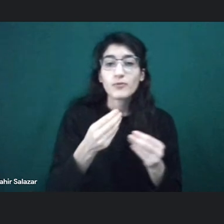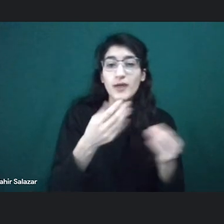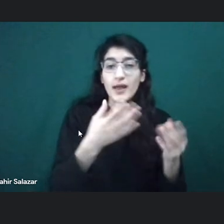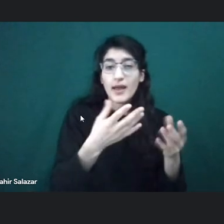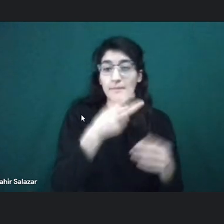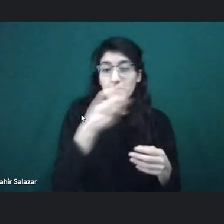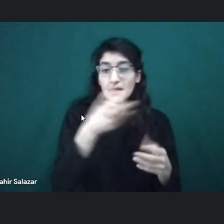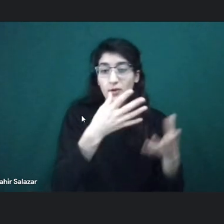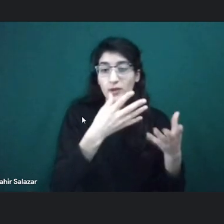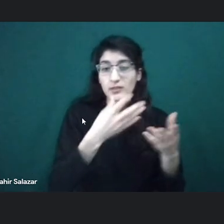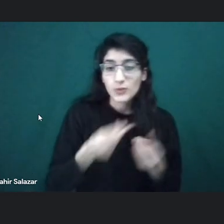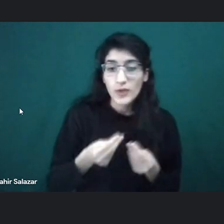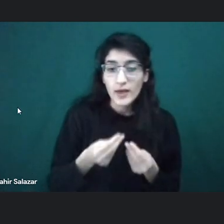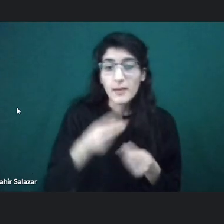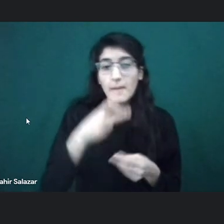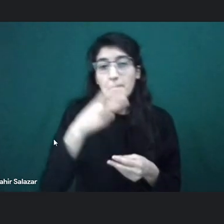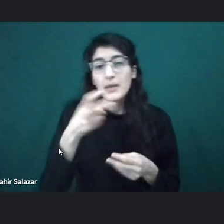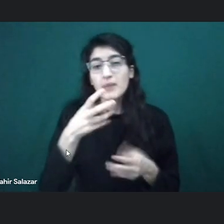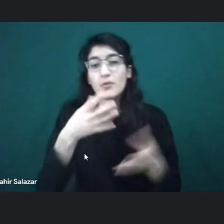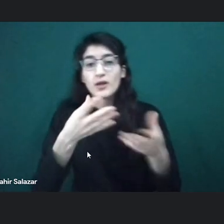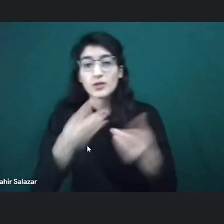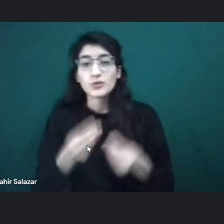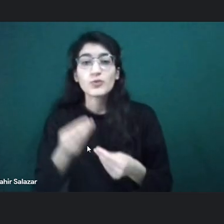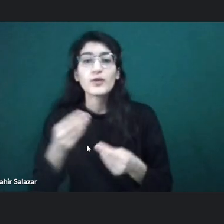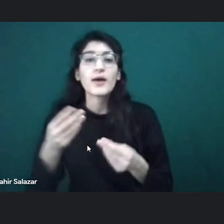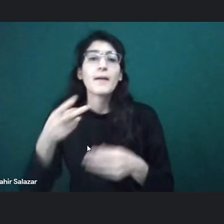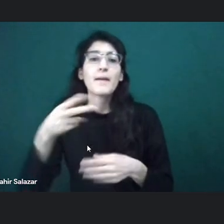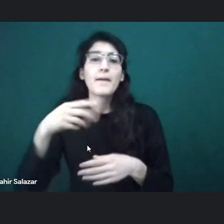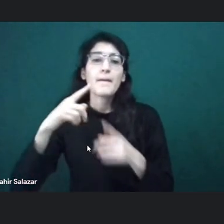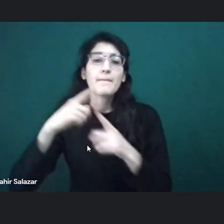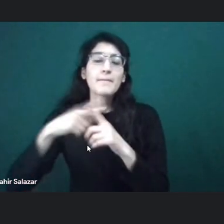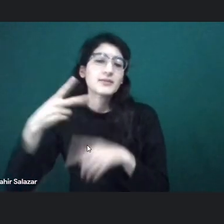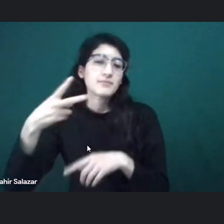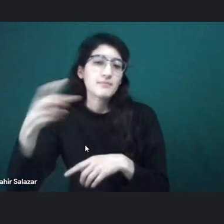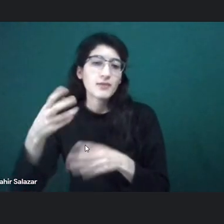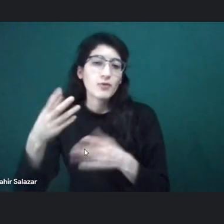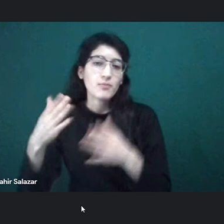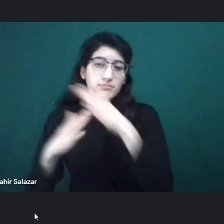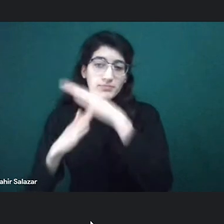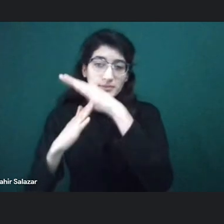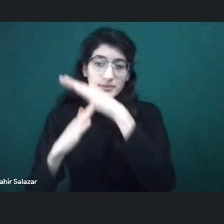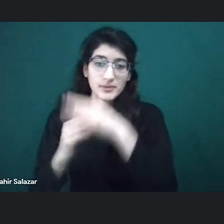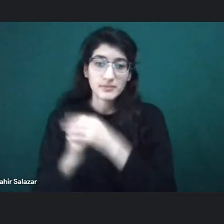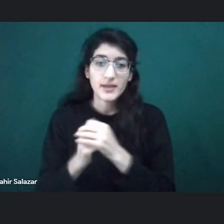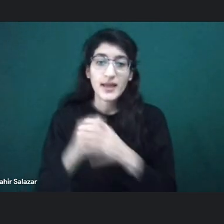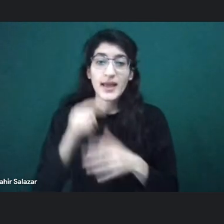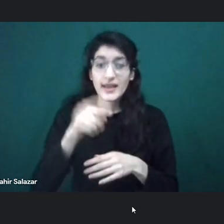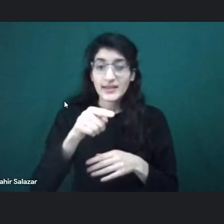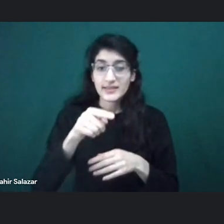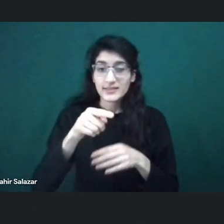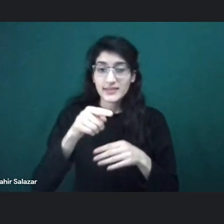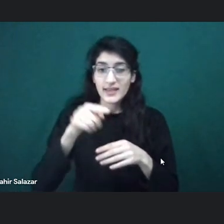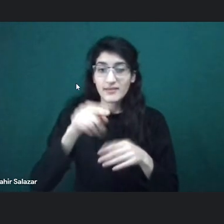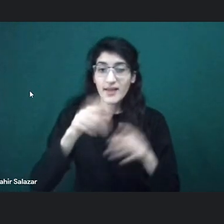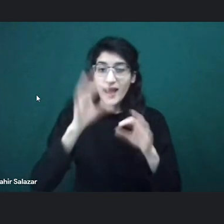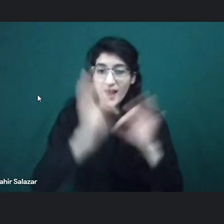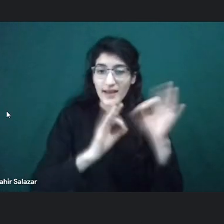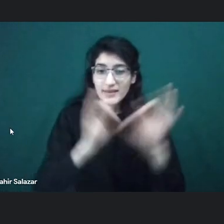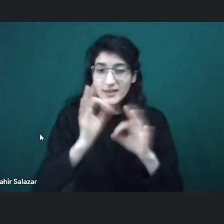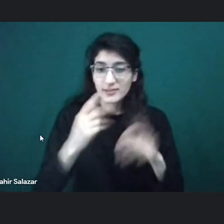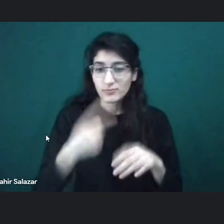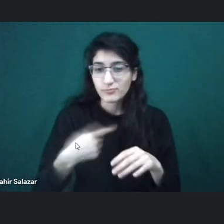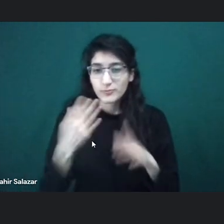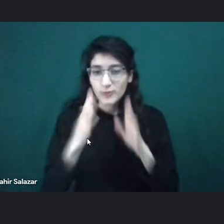Estos son los análisis donde nos vamos a centrar para analizar las frases verbales. ¿Sí? Vamos a centrarnos ahora en